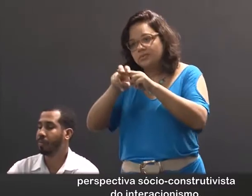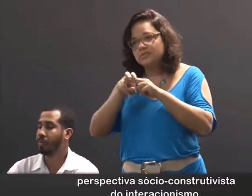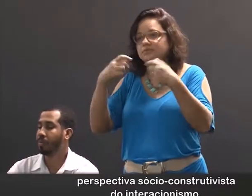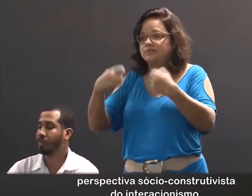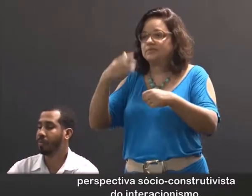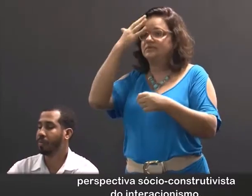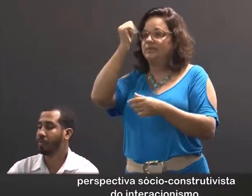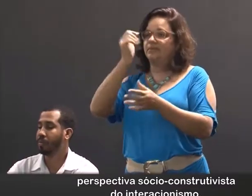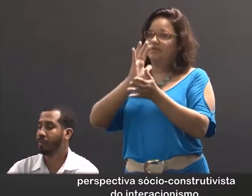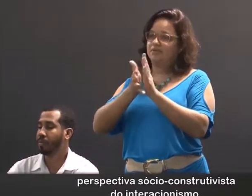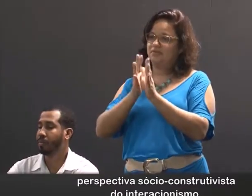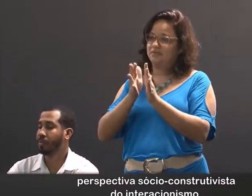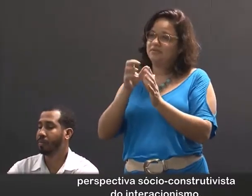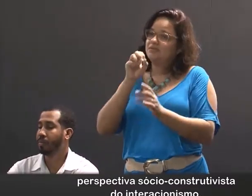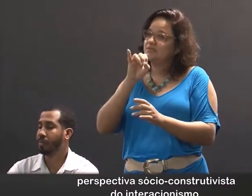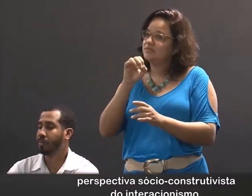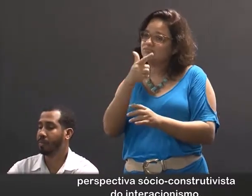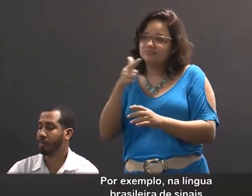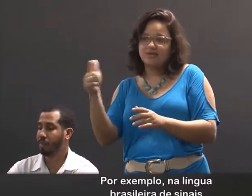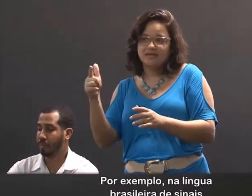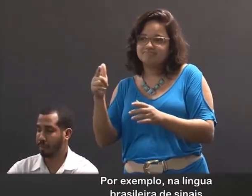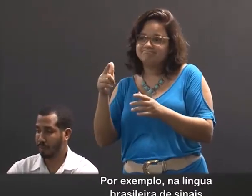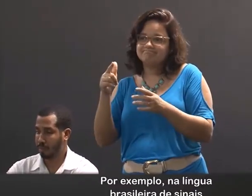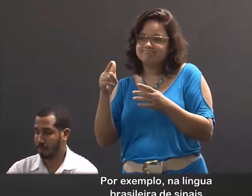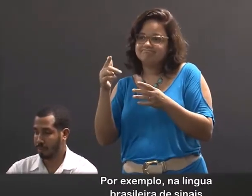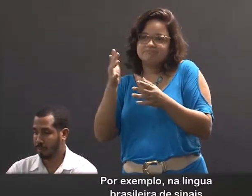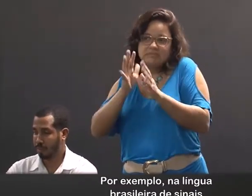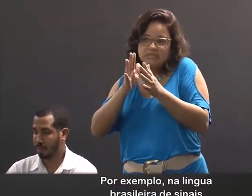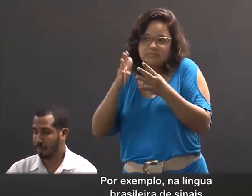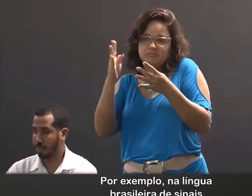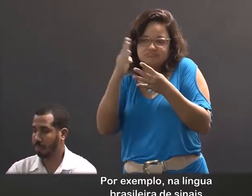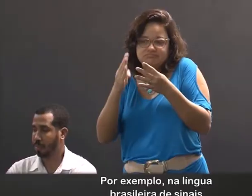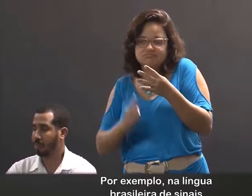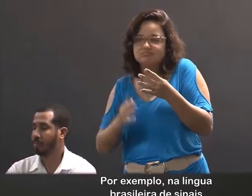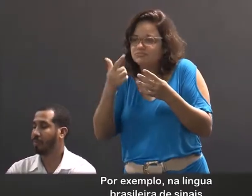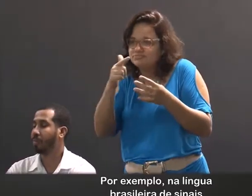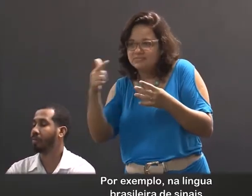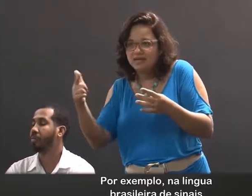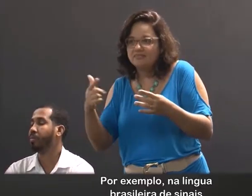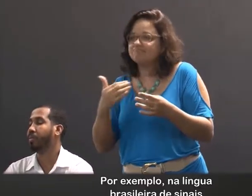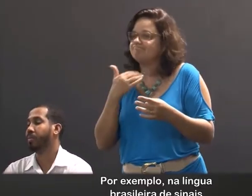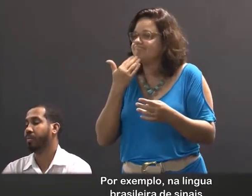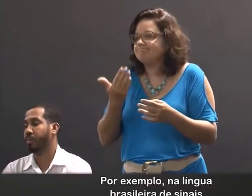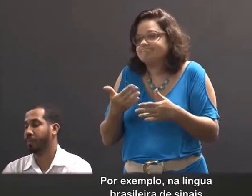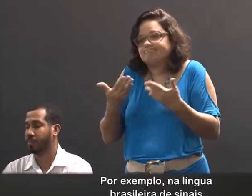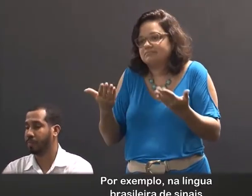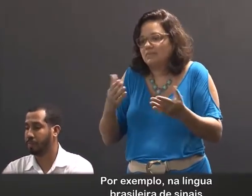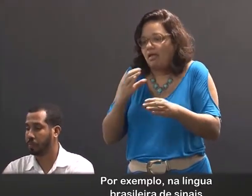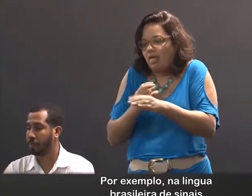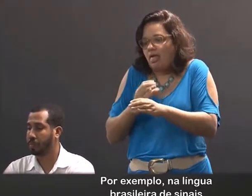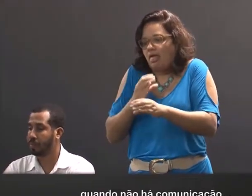socioconstrutivista do interacionismo, né? Por exemplo, na língua de sinais, na língua brasileira de sinais,